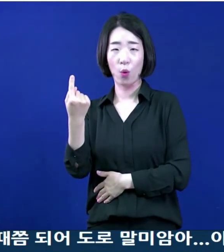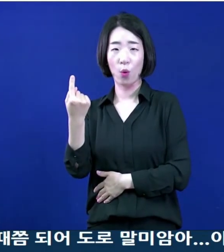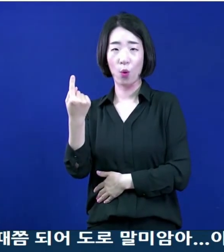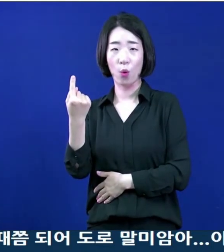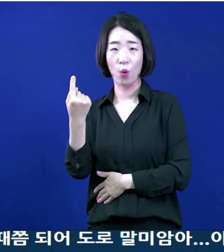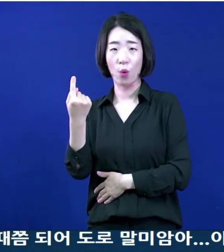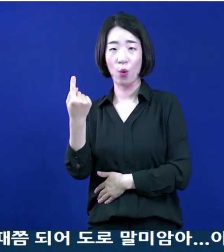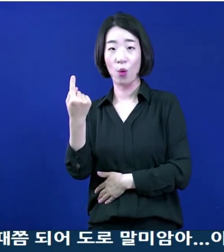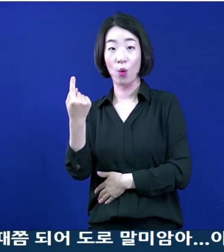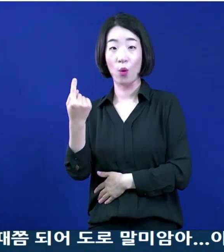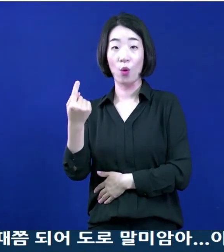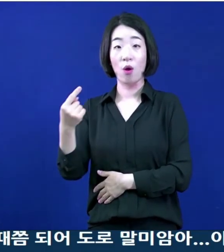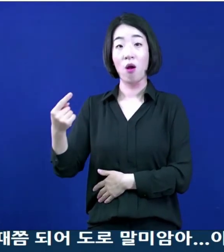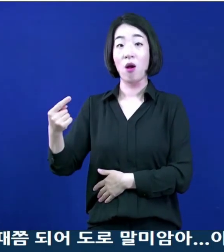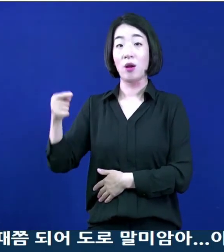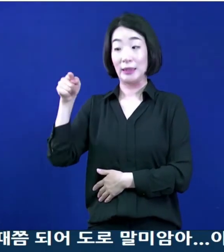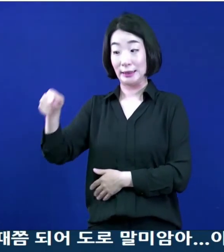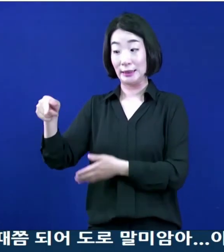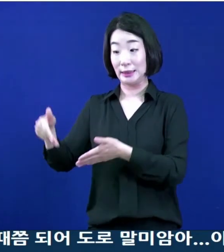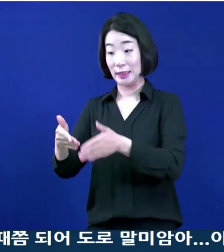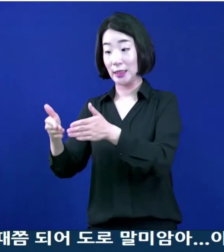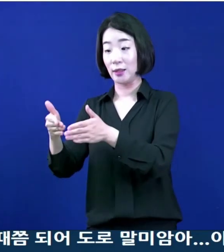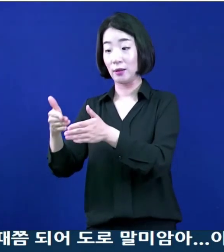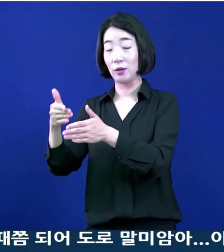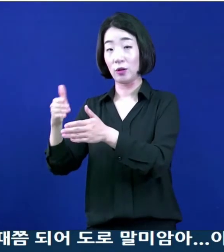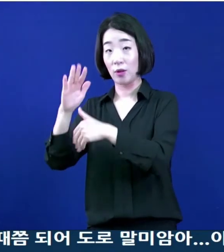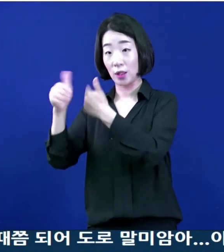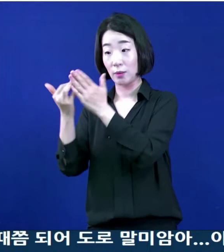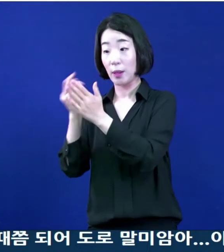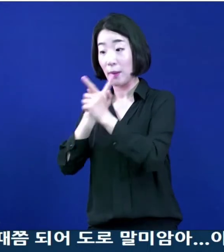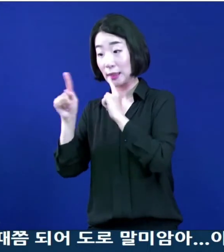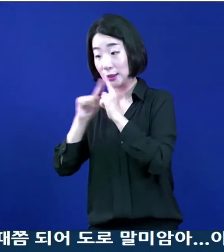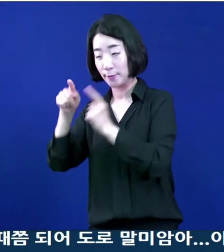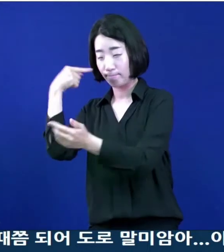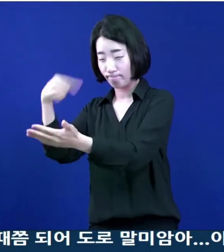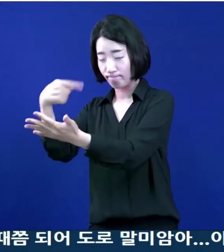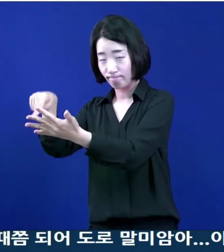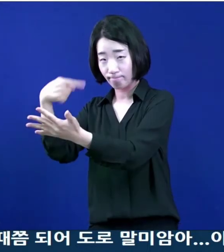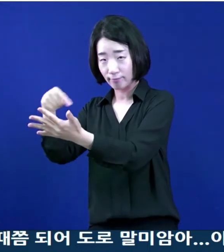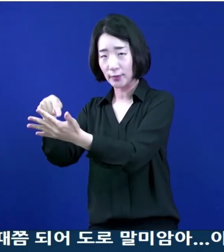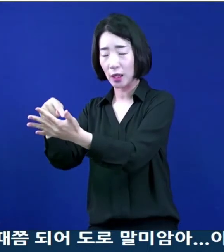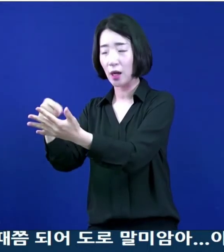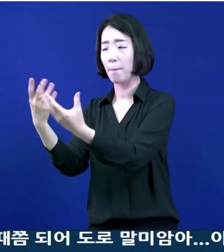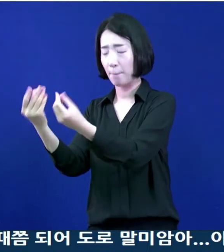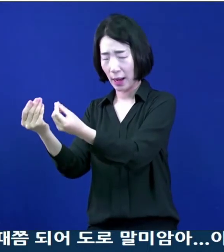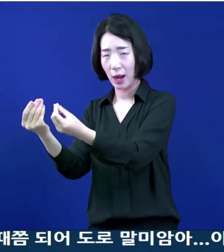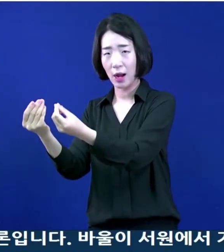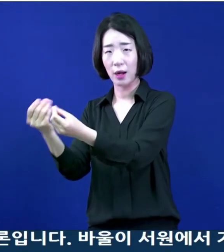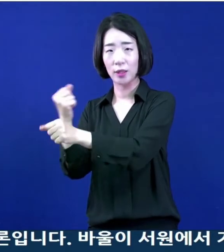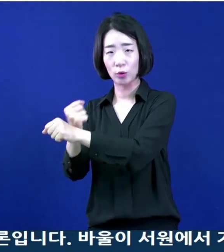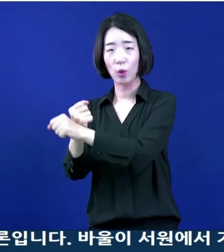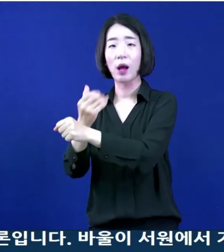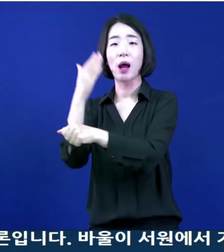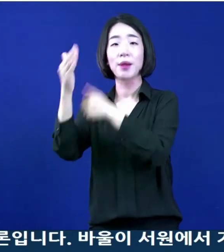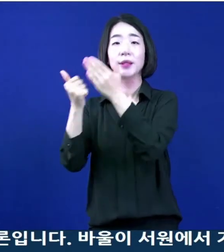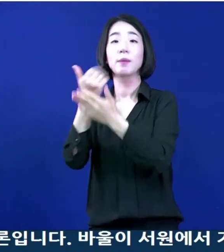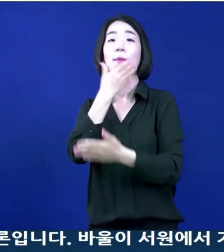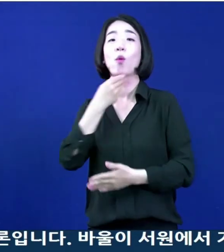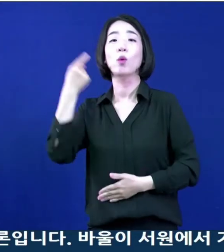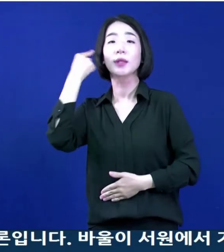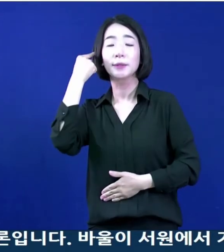the가 붙여서 the way, 그 길이라는 거예요. 이 길이라는 말로 하나님 나라의 복음을 표현한 이유는